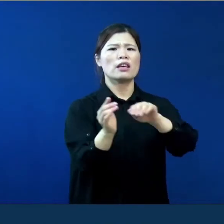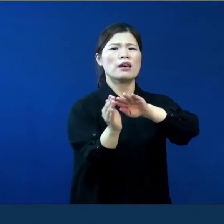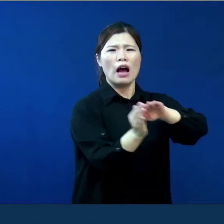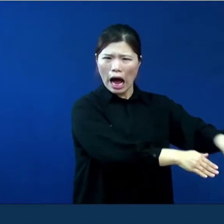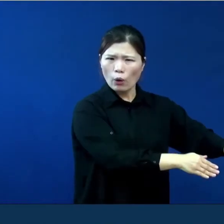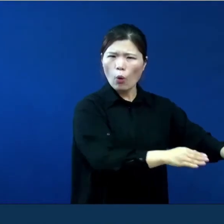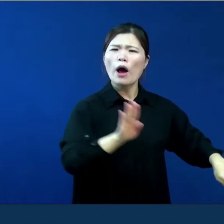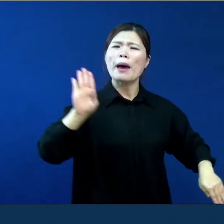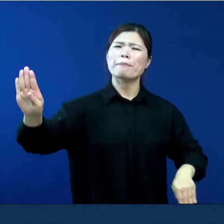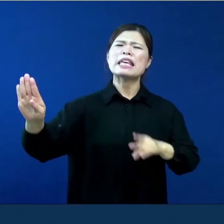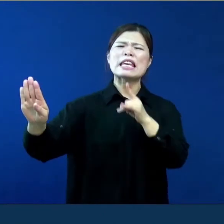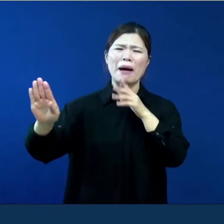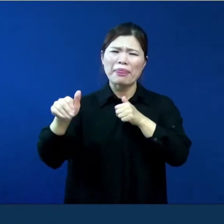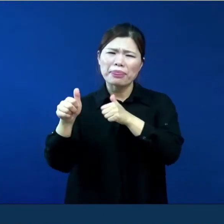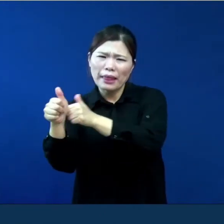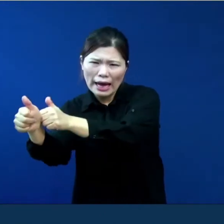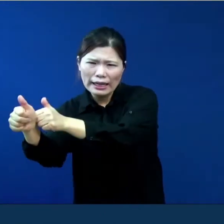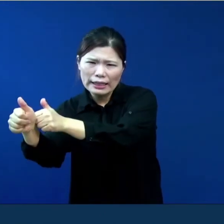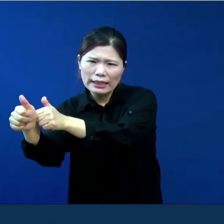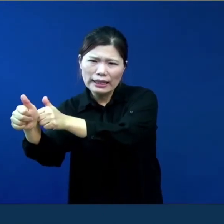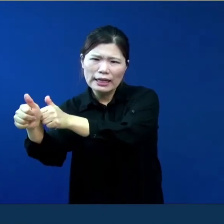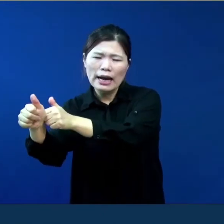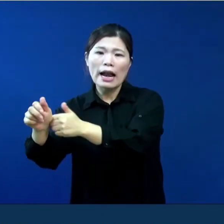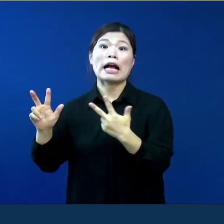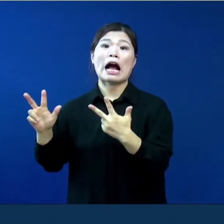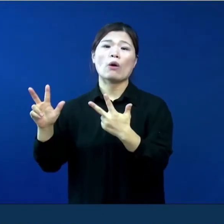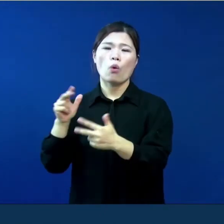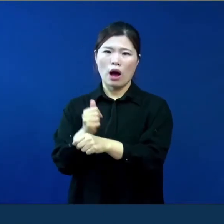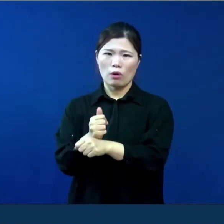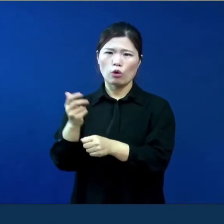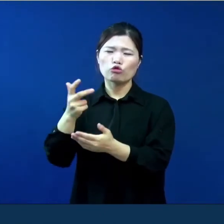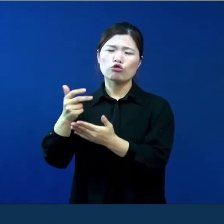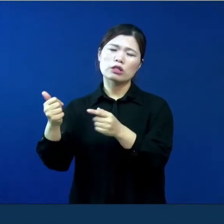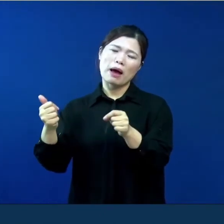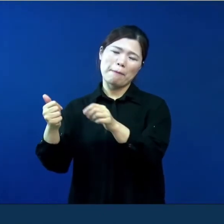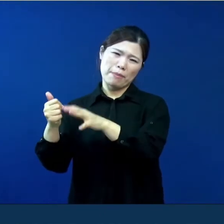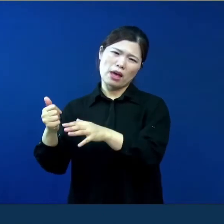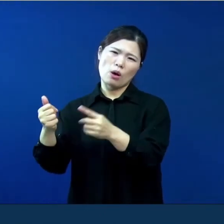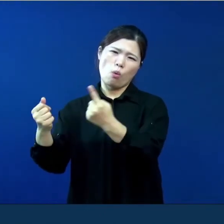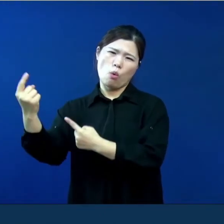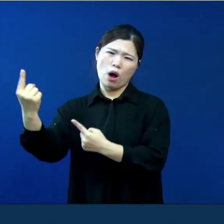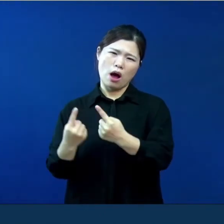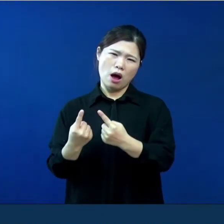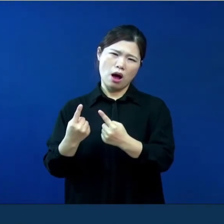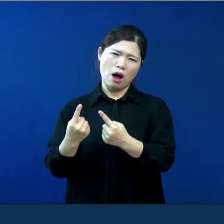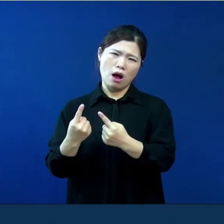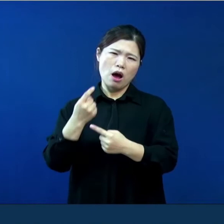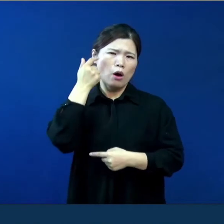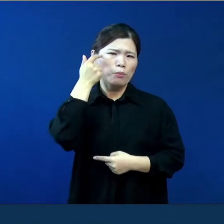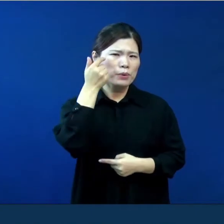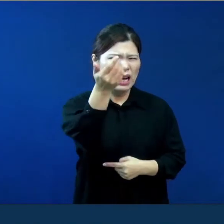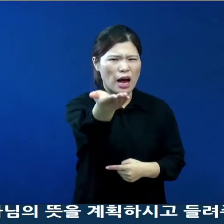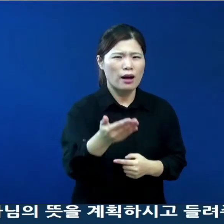따를 각오를 하고 주님 앞에 나오는가라고 하는 것입니다.